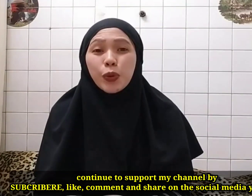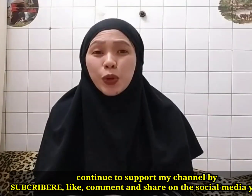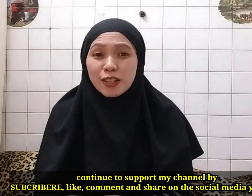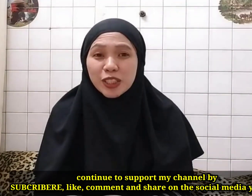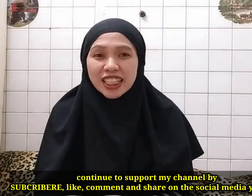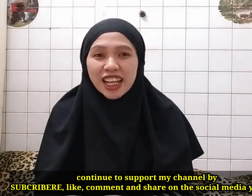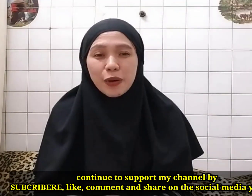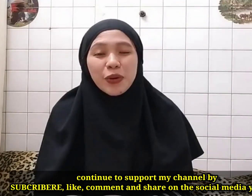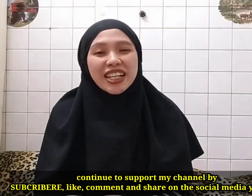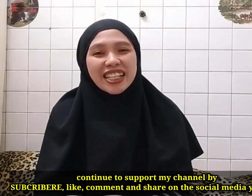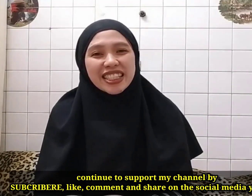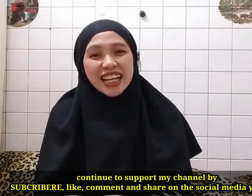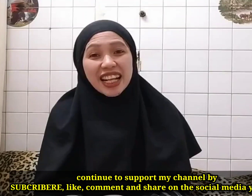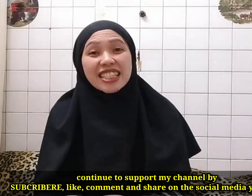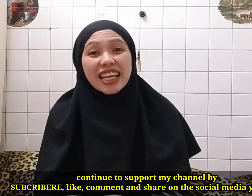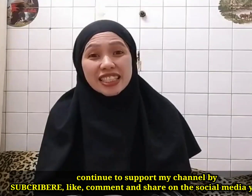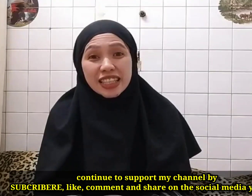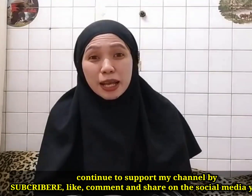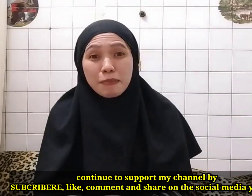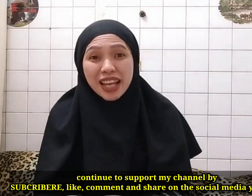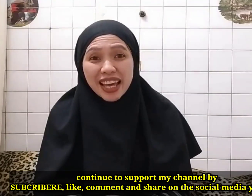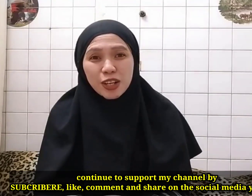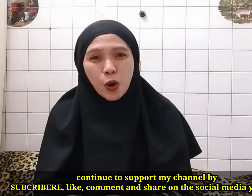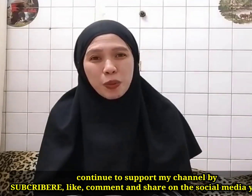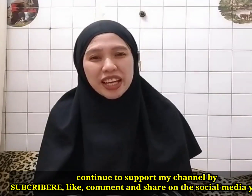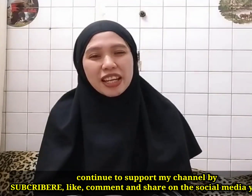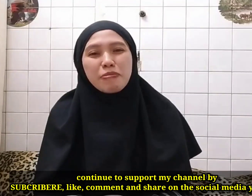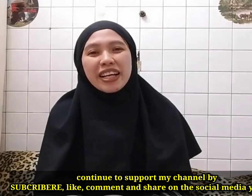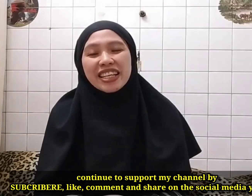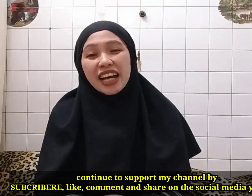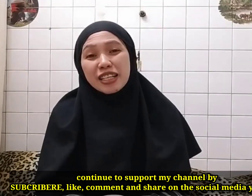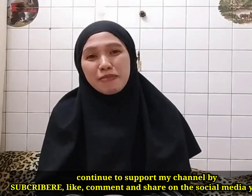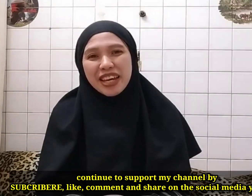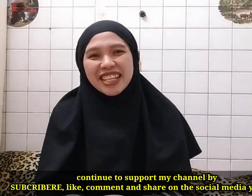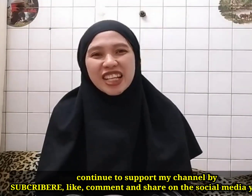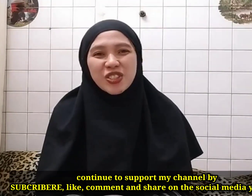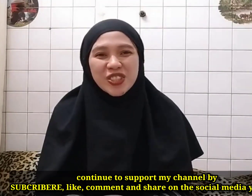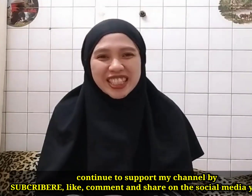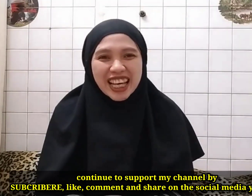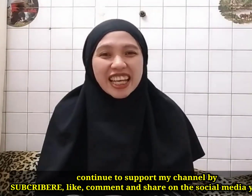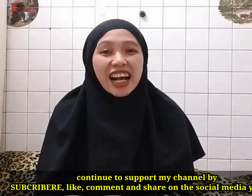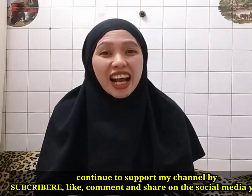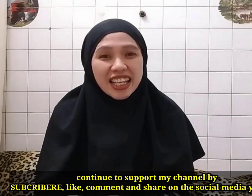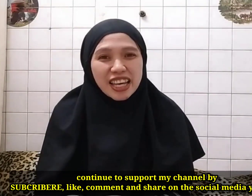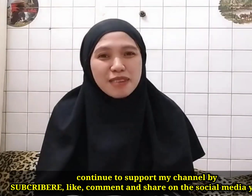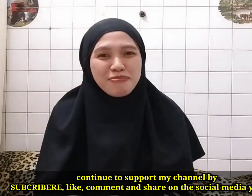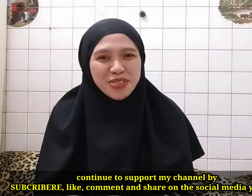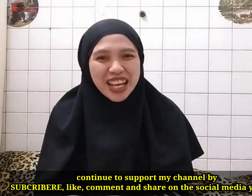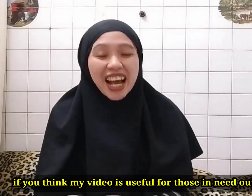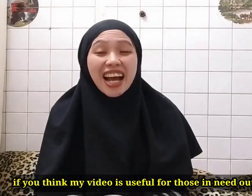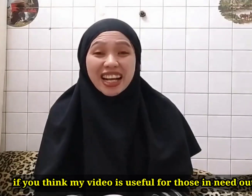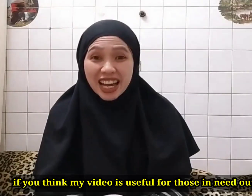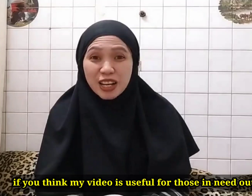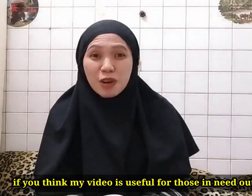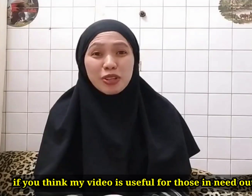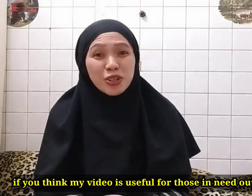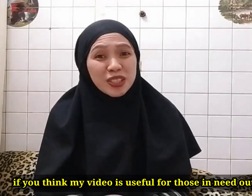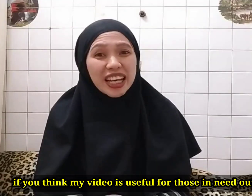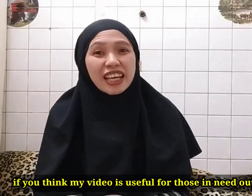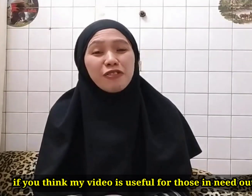Dukung terus channel aku dengan cara subscribe, like, komen, dan bagikan ke media sosial yang kalian punya. Kalau menurut kalian